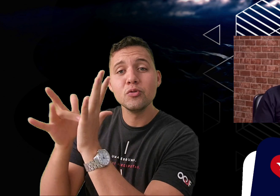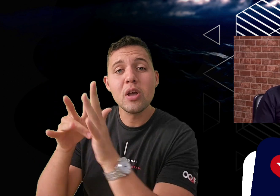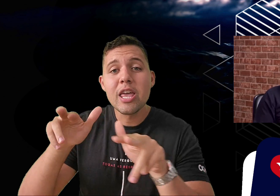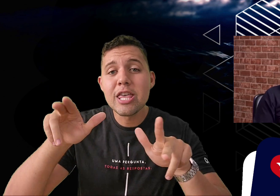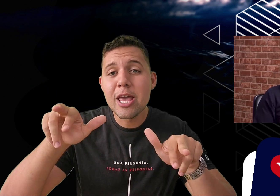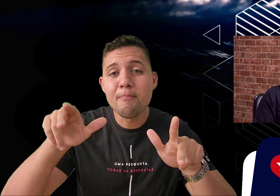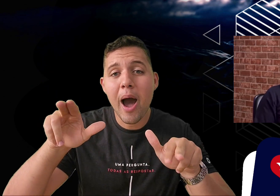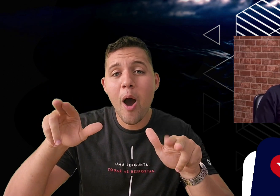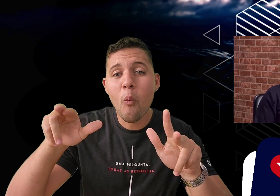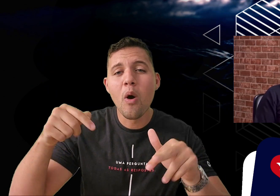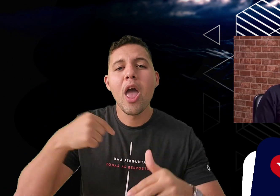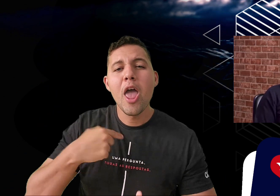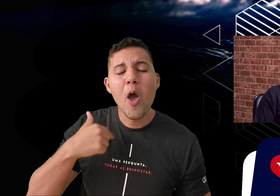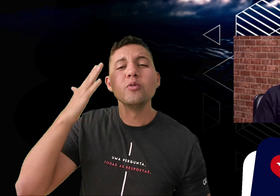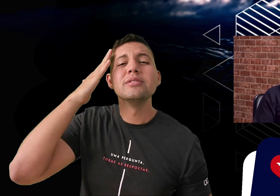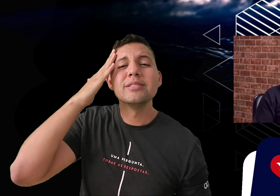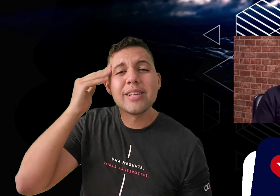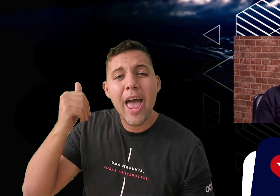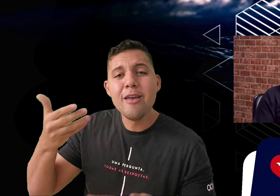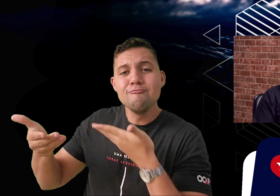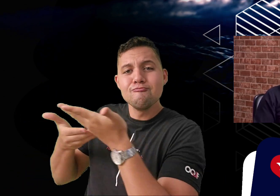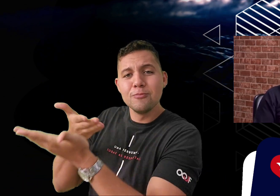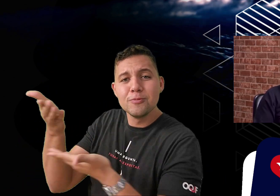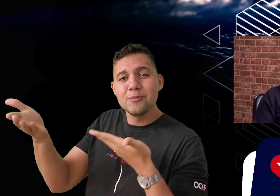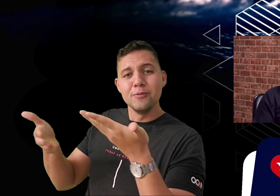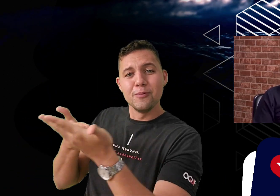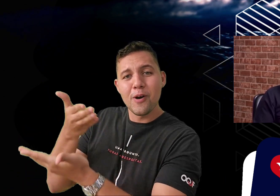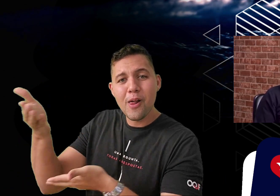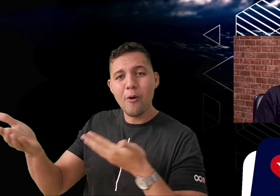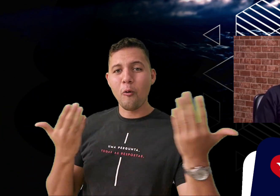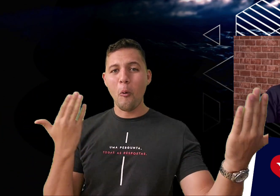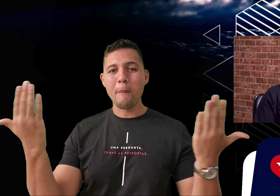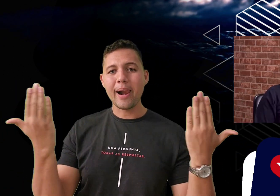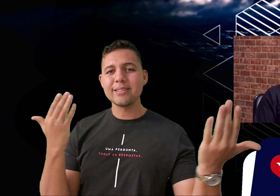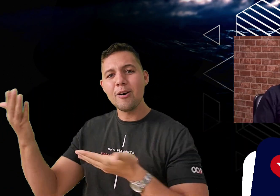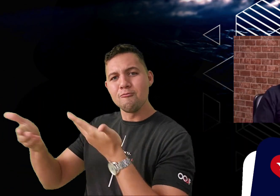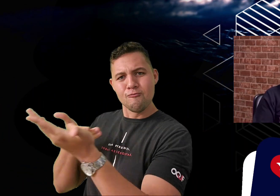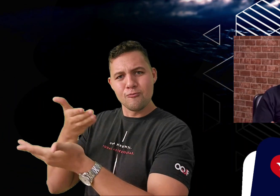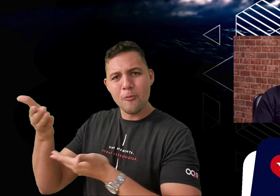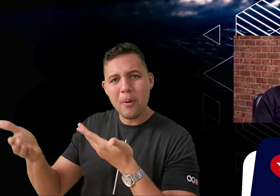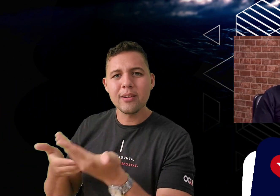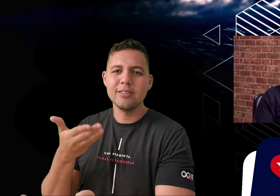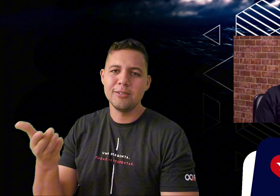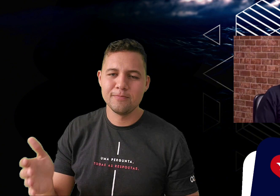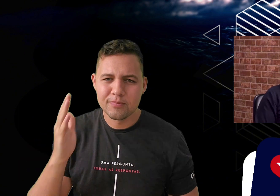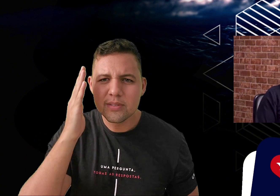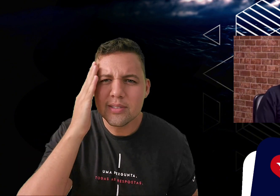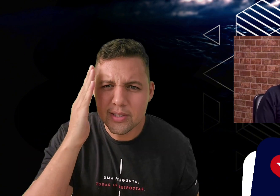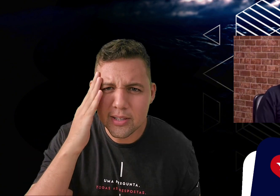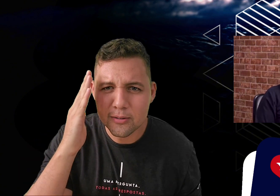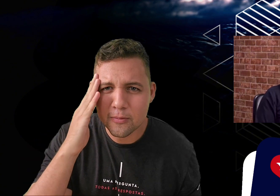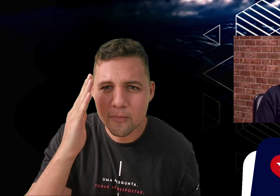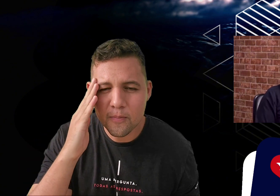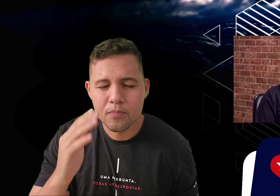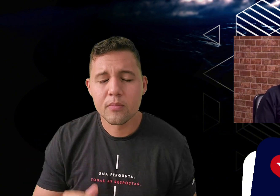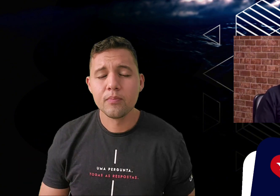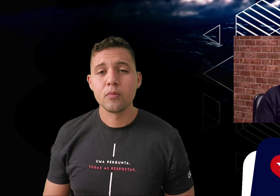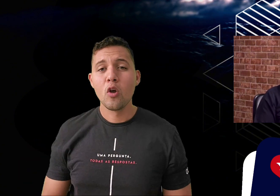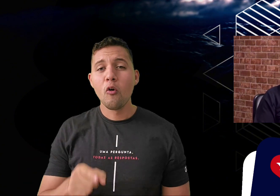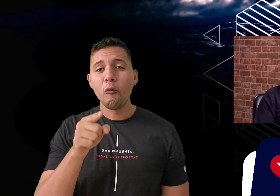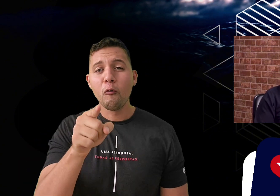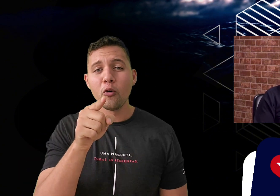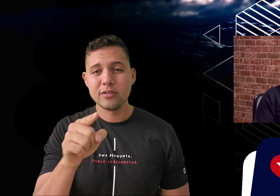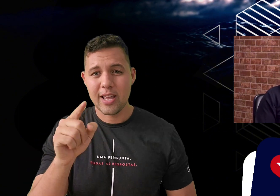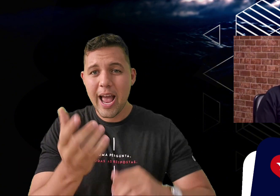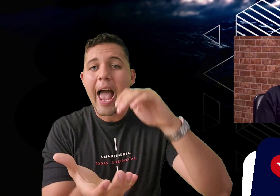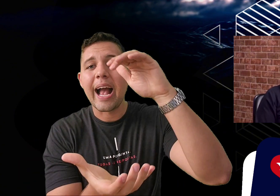tenho esposa, se eu sou casado, se eu sou marido, ou você, esposa, tem marido, e